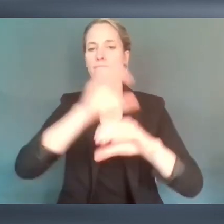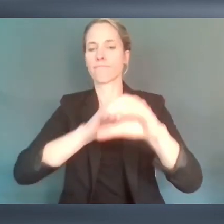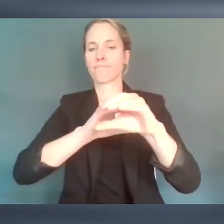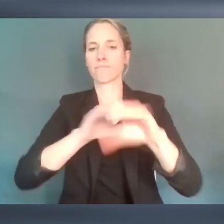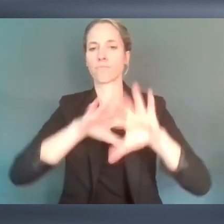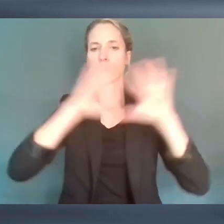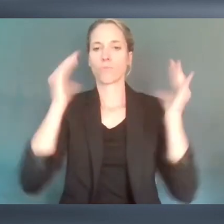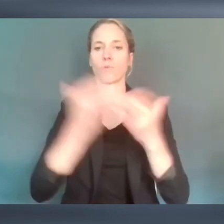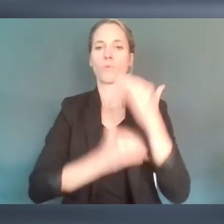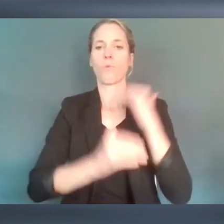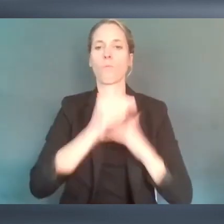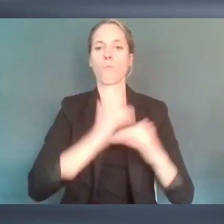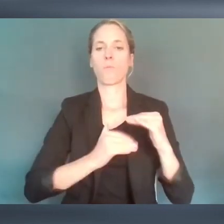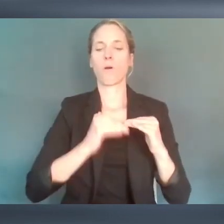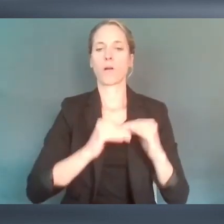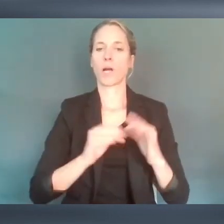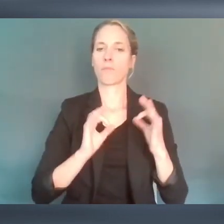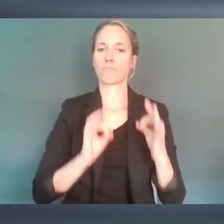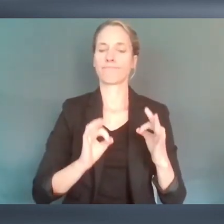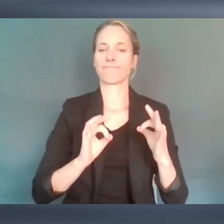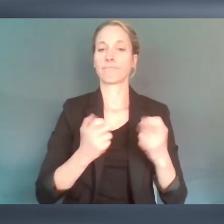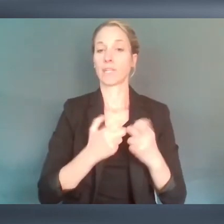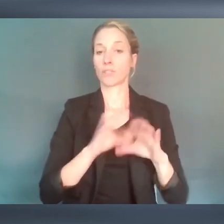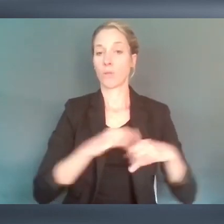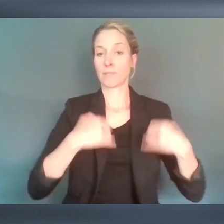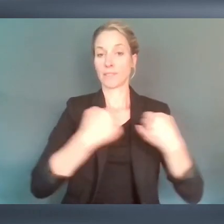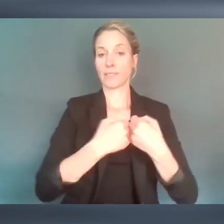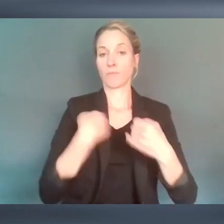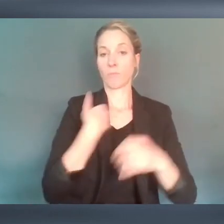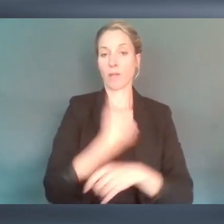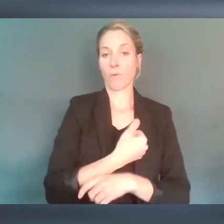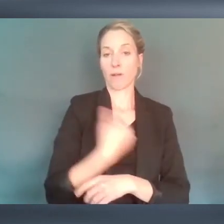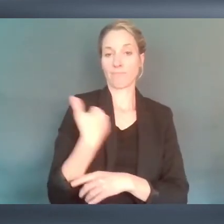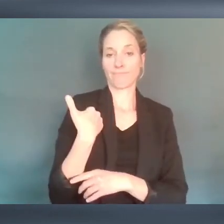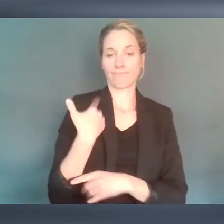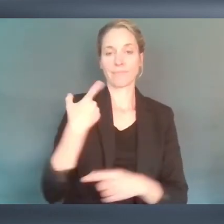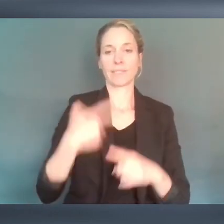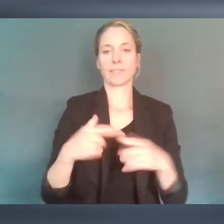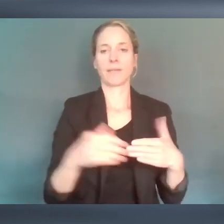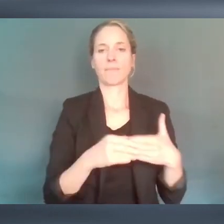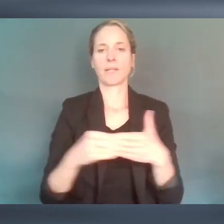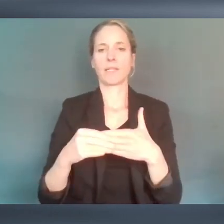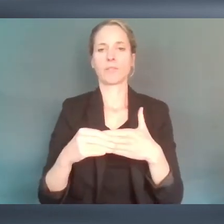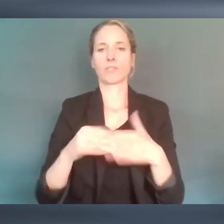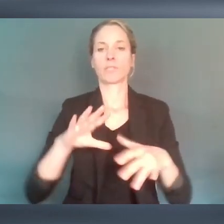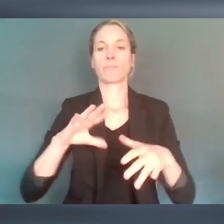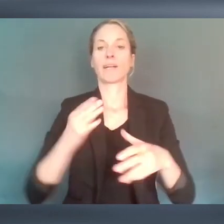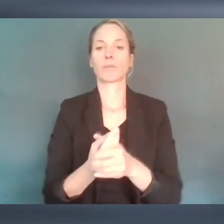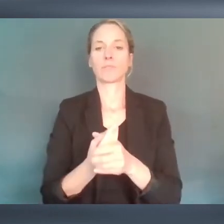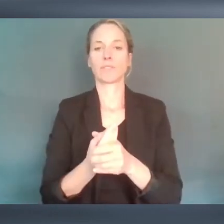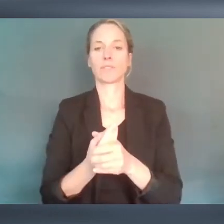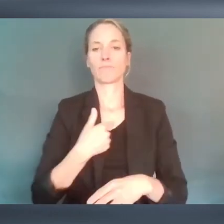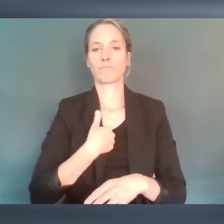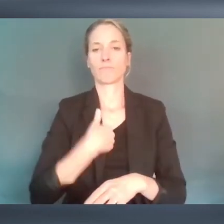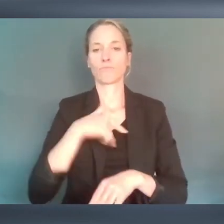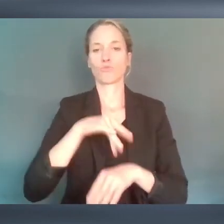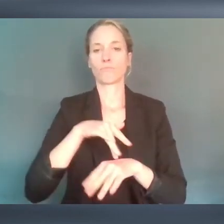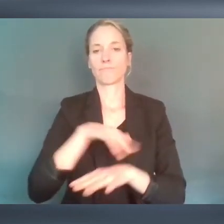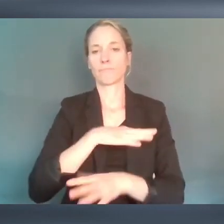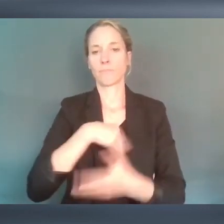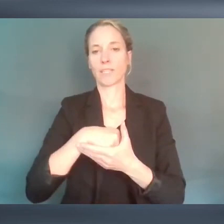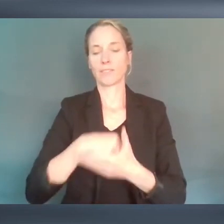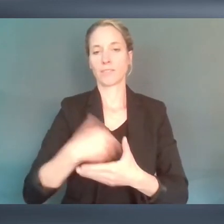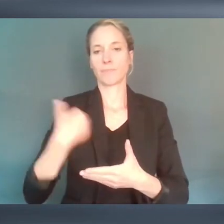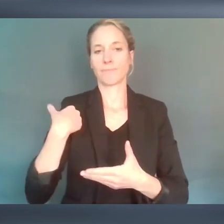des séminaires était justement celui sur le leadership inclusif, pour lequel j'ai participé mais que je n'ai